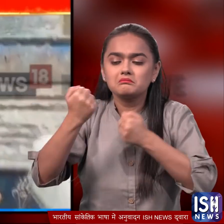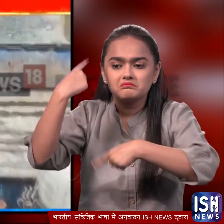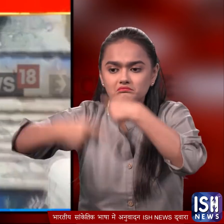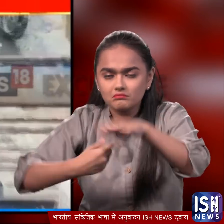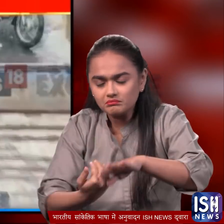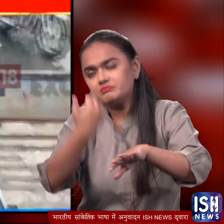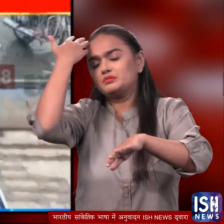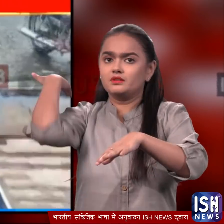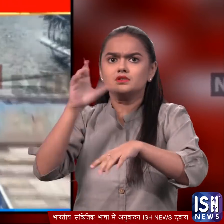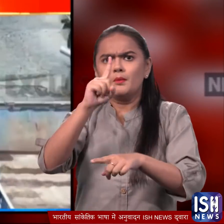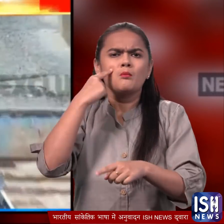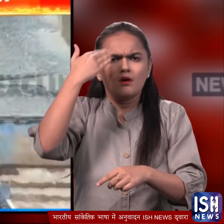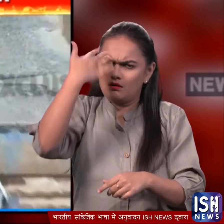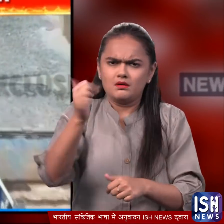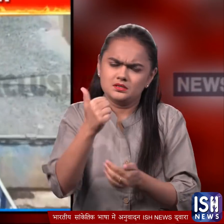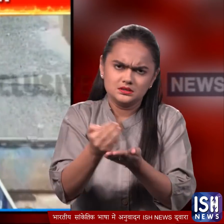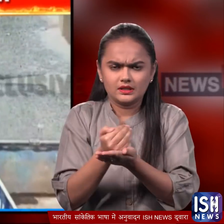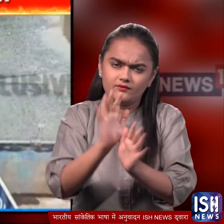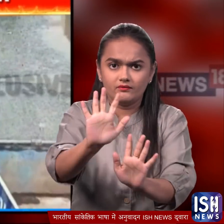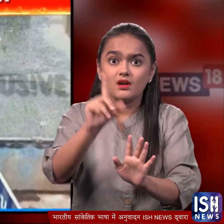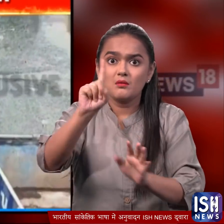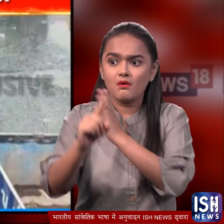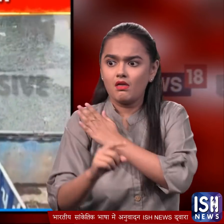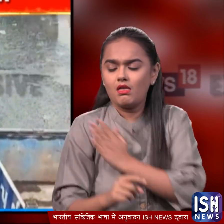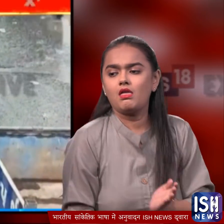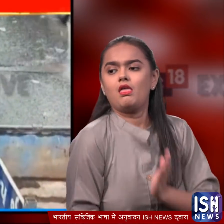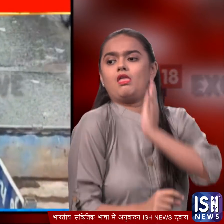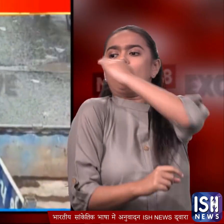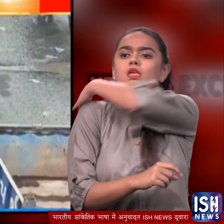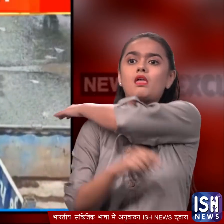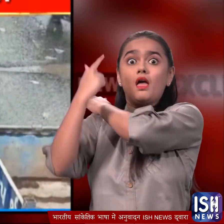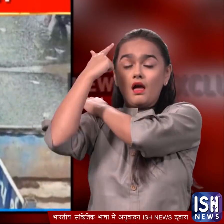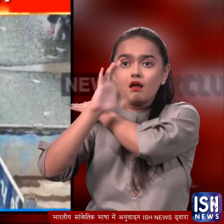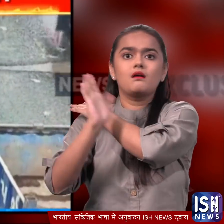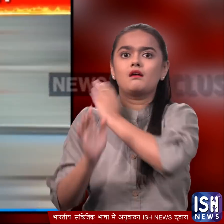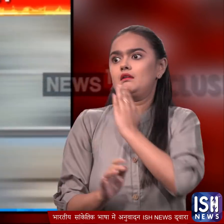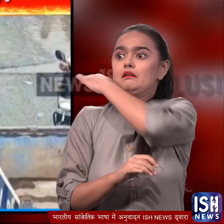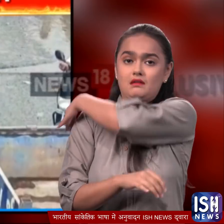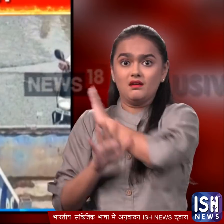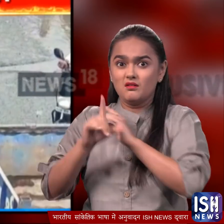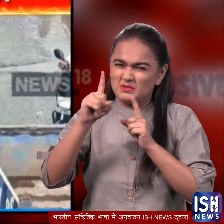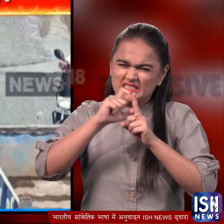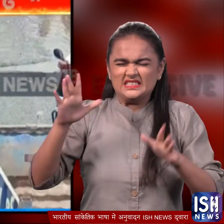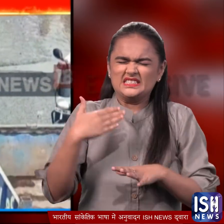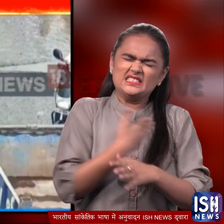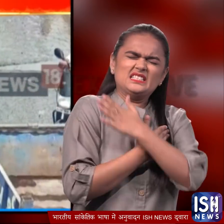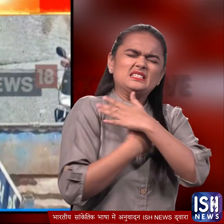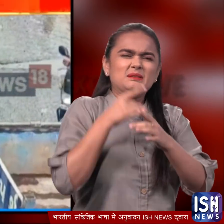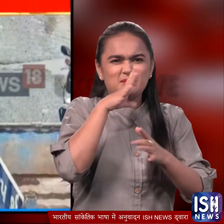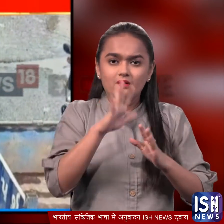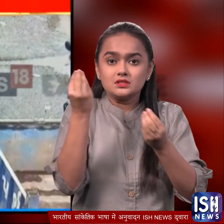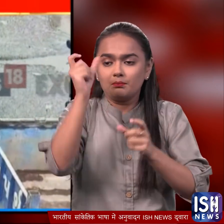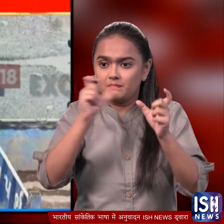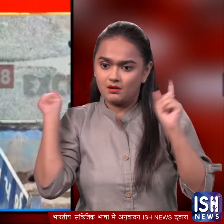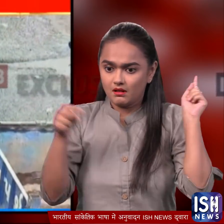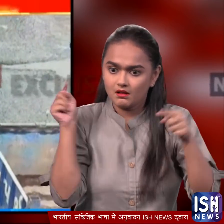गई। हालांकि उसकी जान बच गई। टायर उसके कंधे की तरफ चढ़ता हुआ निकला, जिससे उसे गंभीर चोट जरूर आई। इसके बाद तुरंत वहाँ कुछ लोग भी इकट्ठा